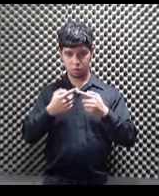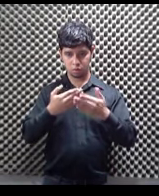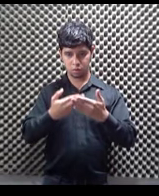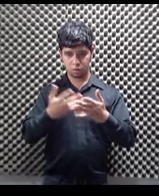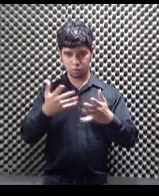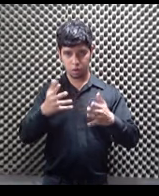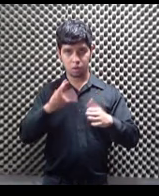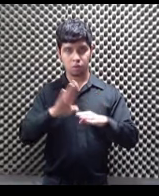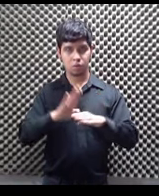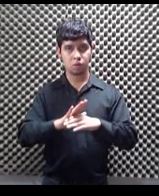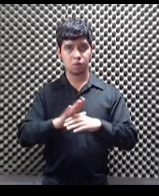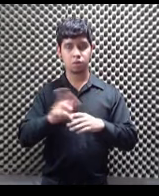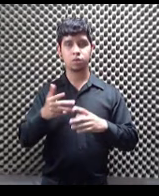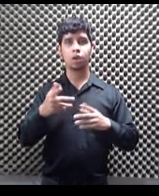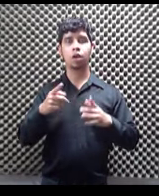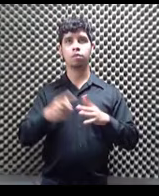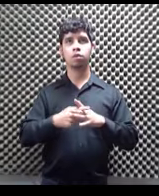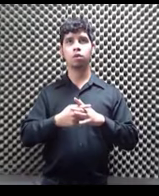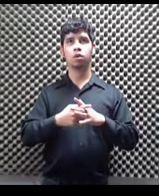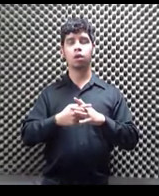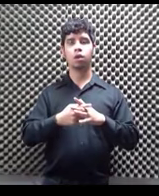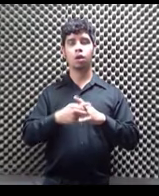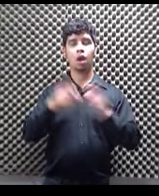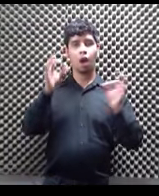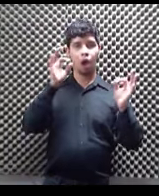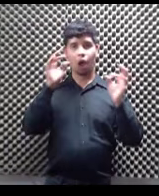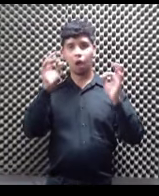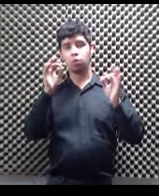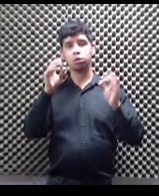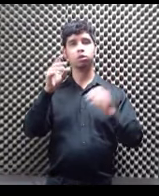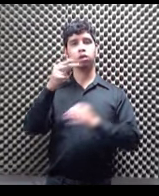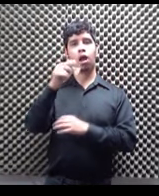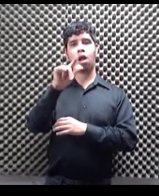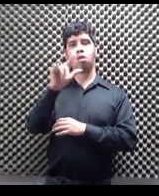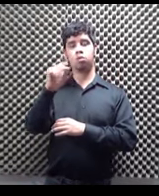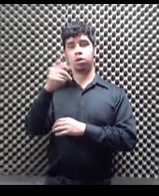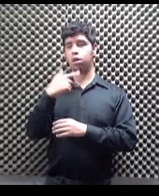llegó por eso. Pero viene Halloween. Ay, Dios mío. El mundo, muchas